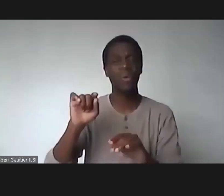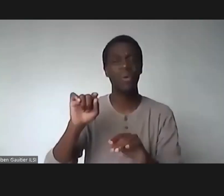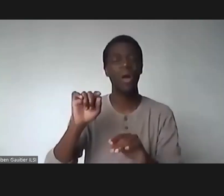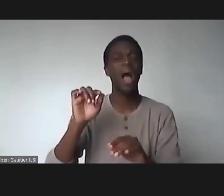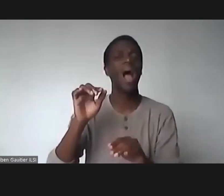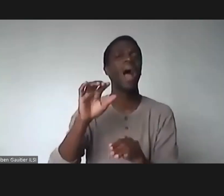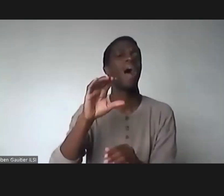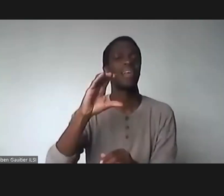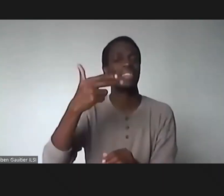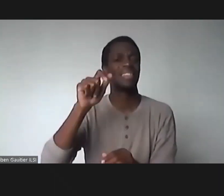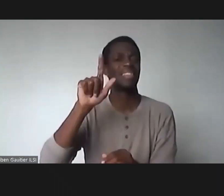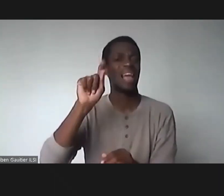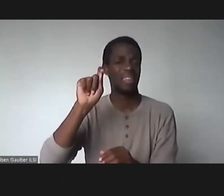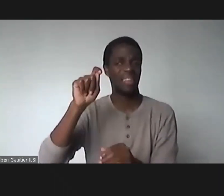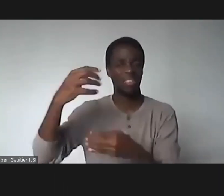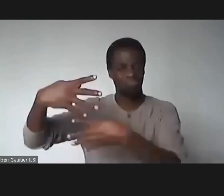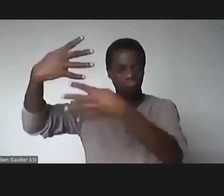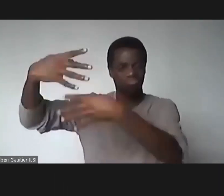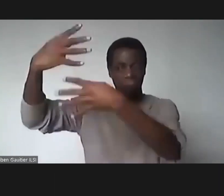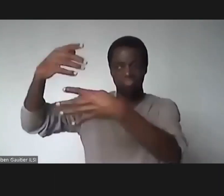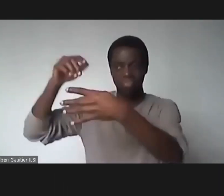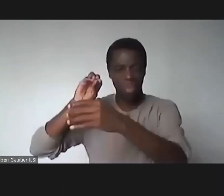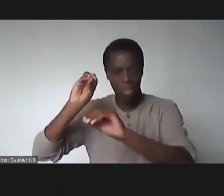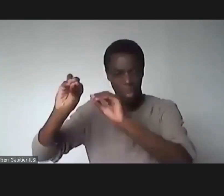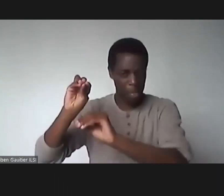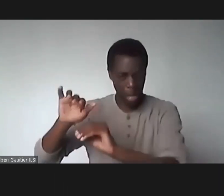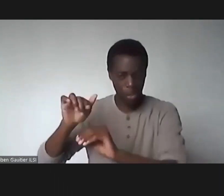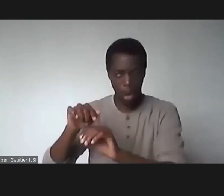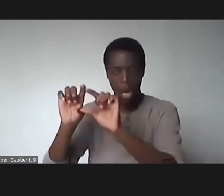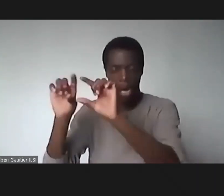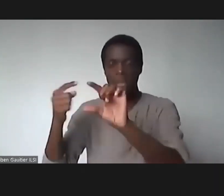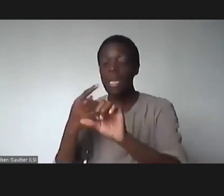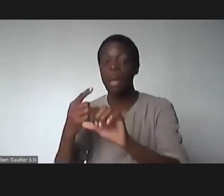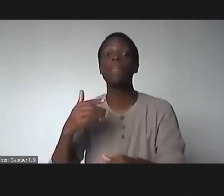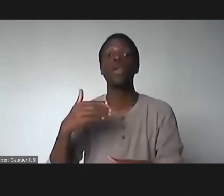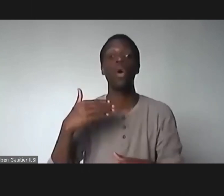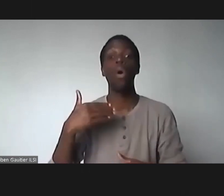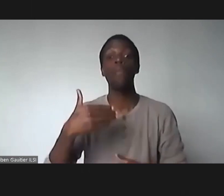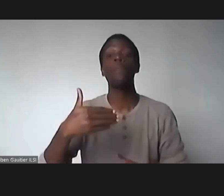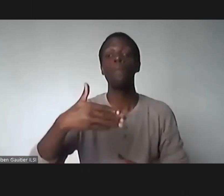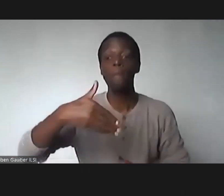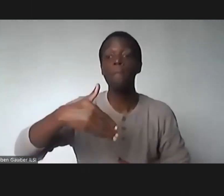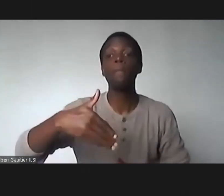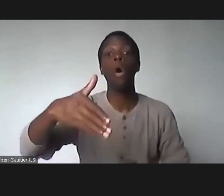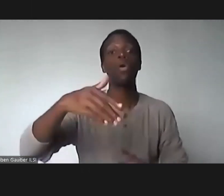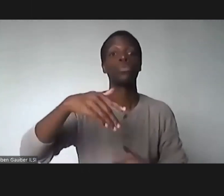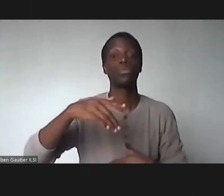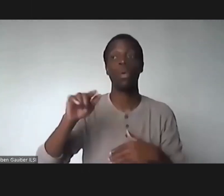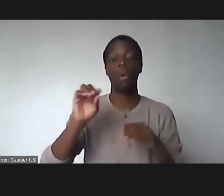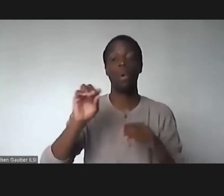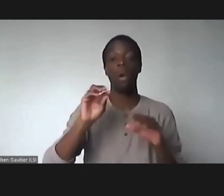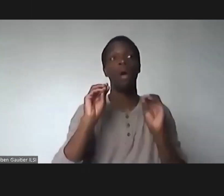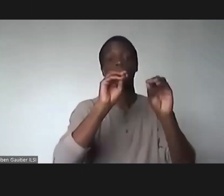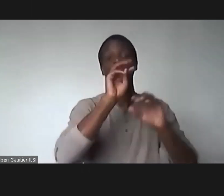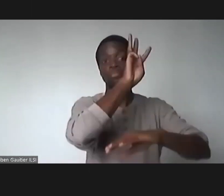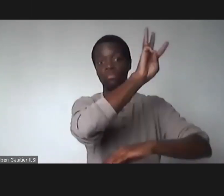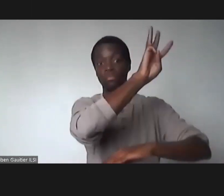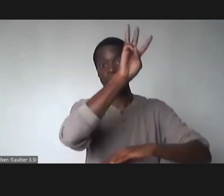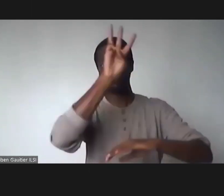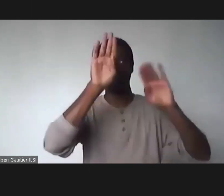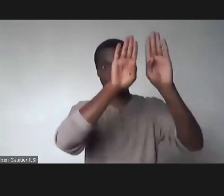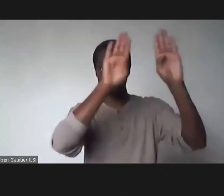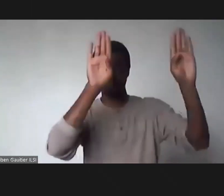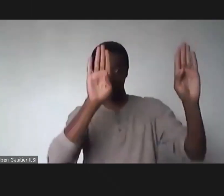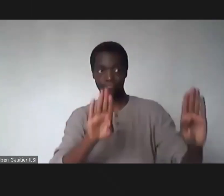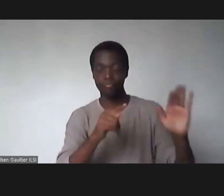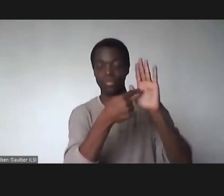estamos ahorita por publicar en unos días un sitio, y este sitio lo que hace es que extrae precisamente la información del